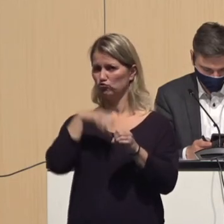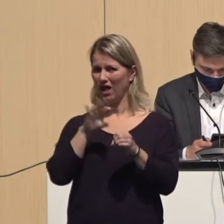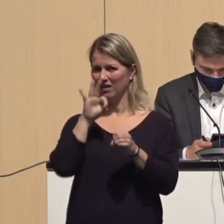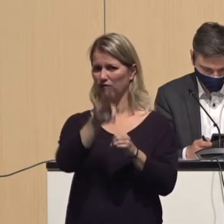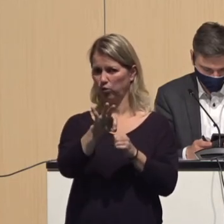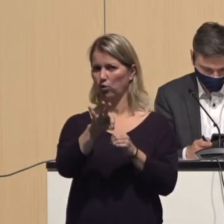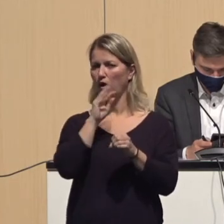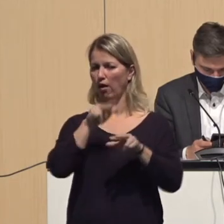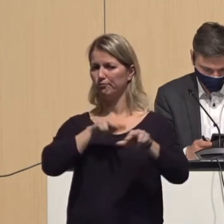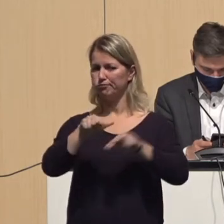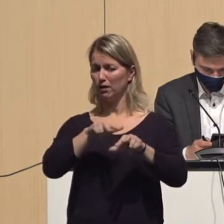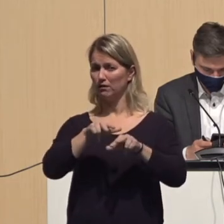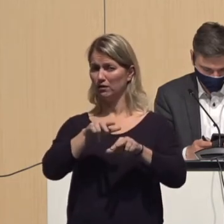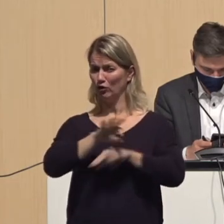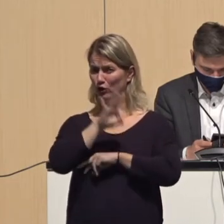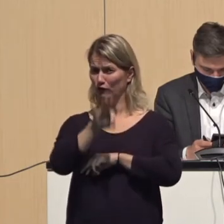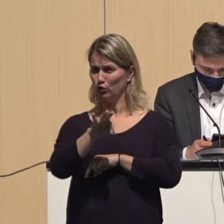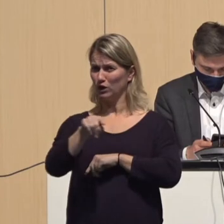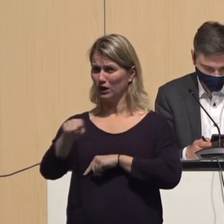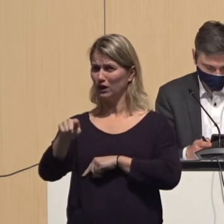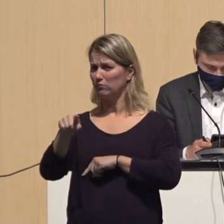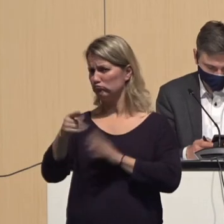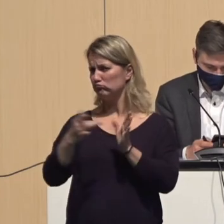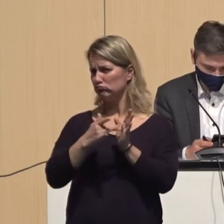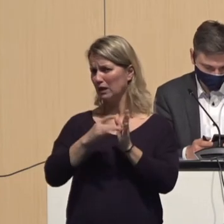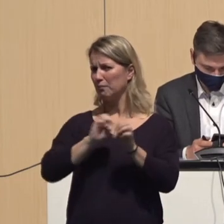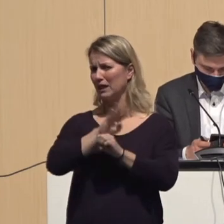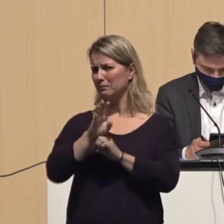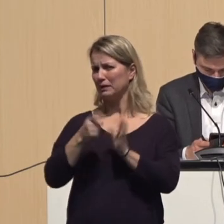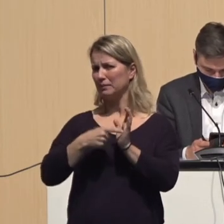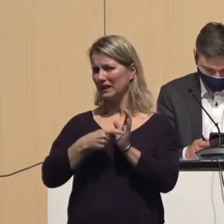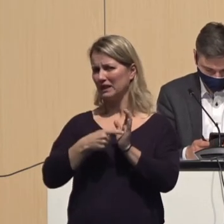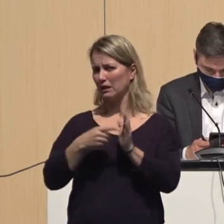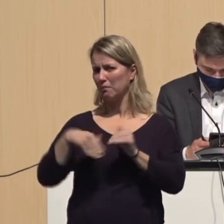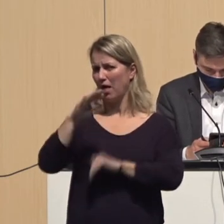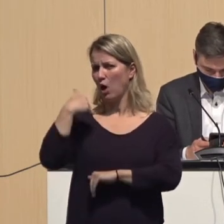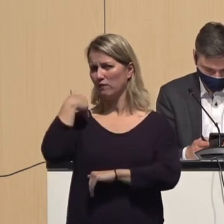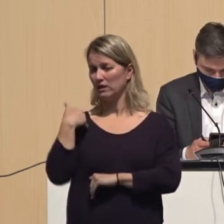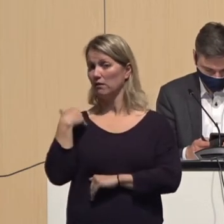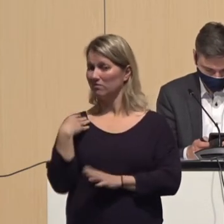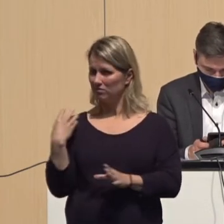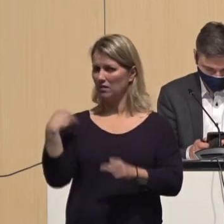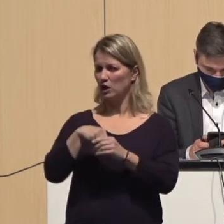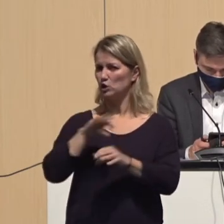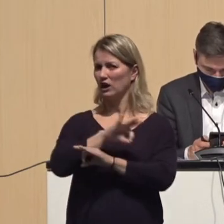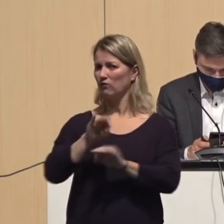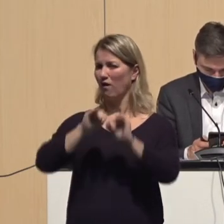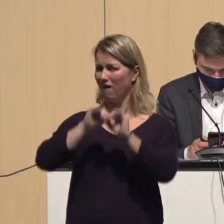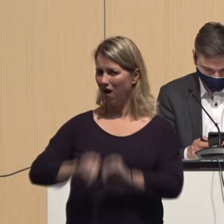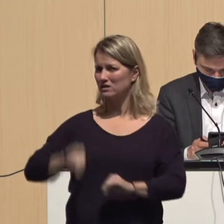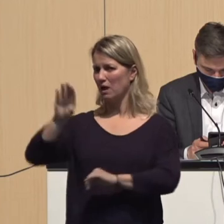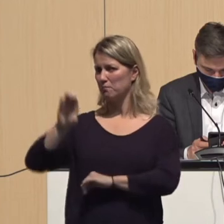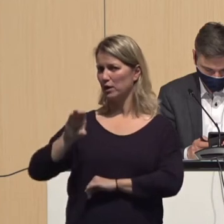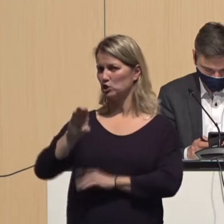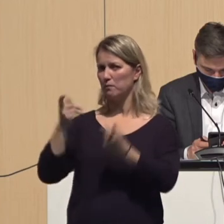werben, auch genauso für diese pandemiebedingten Mehraufwendungen ein zusätzliches Budget beschlossen werden